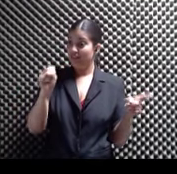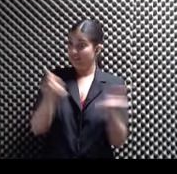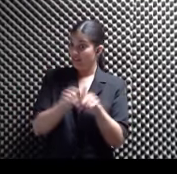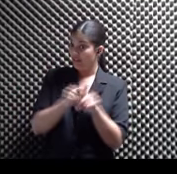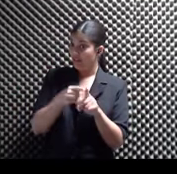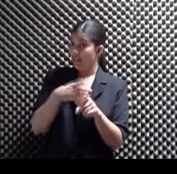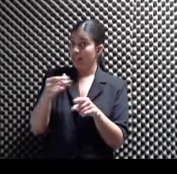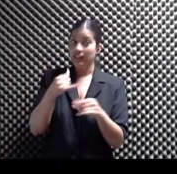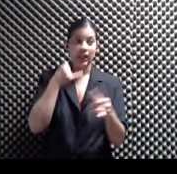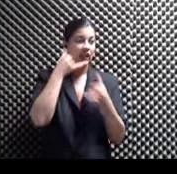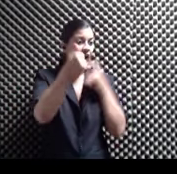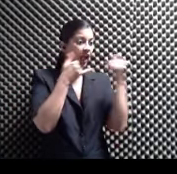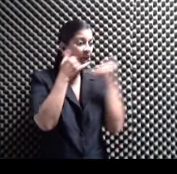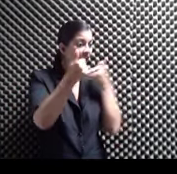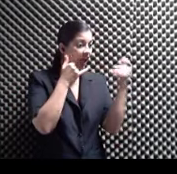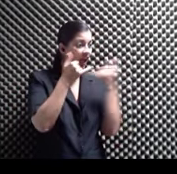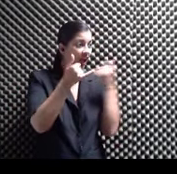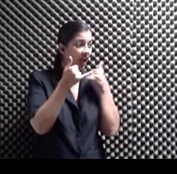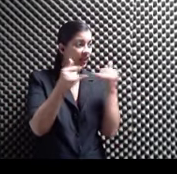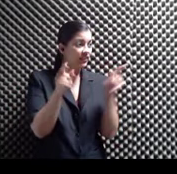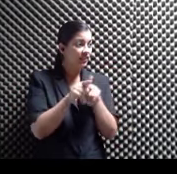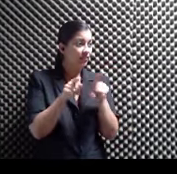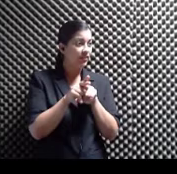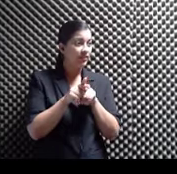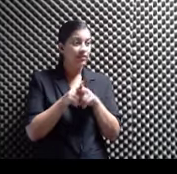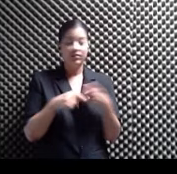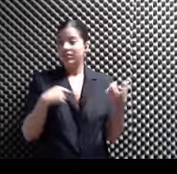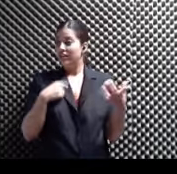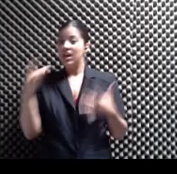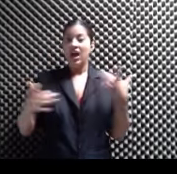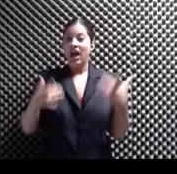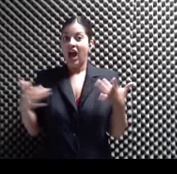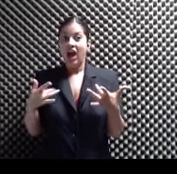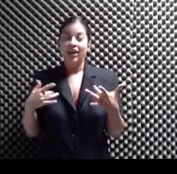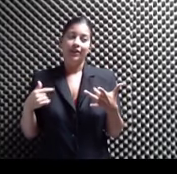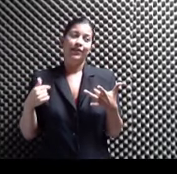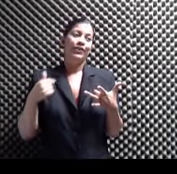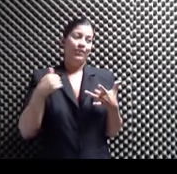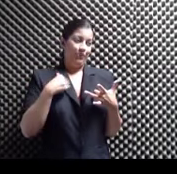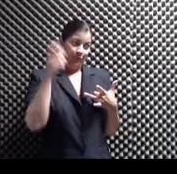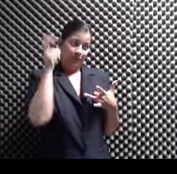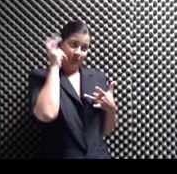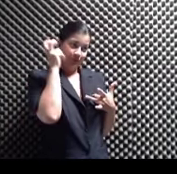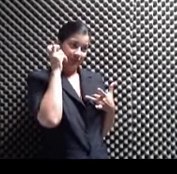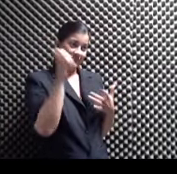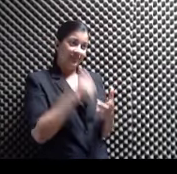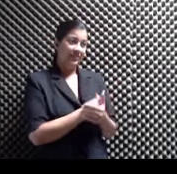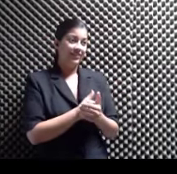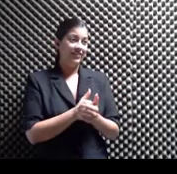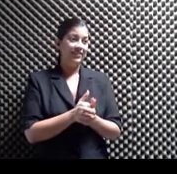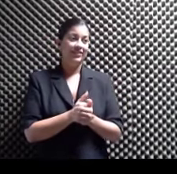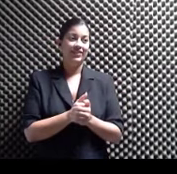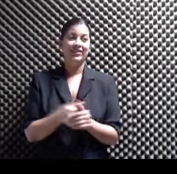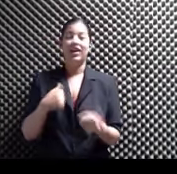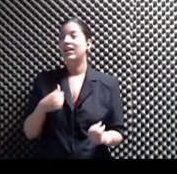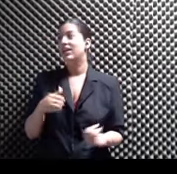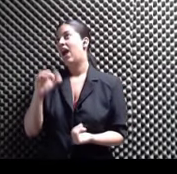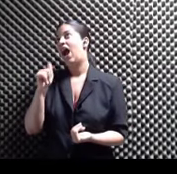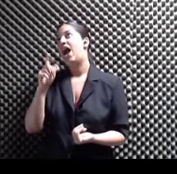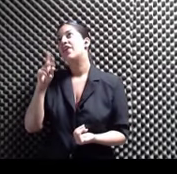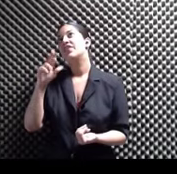como un histérico por el mismo teléfono de AT&T. ¿Pero cómo te lo vas a decir histérico, Joselo? Pues yo contesté tu llamada, la llamada de tu teléfono. No me contestó